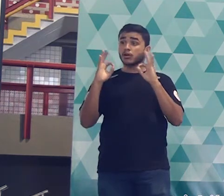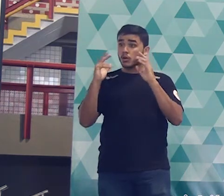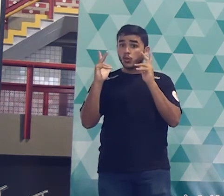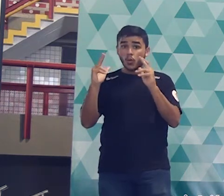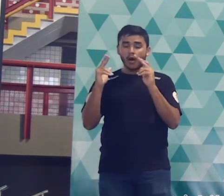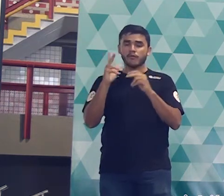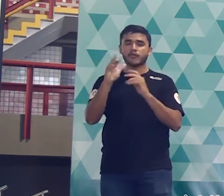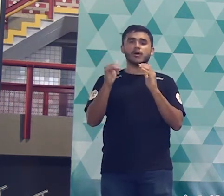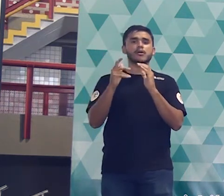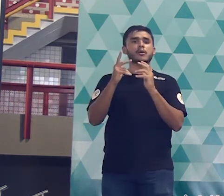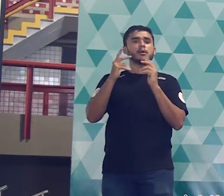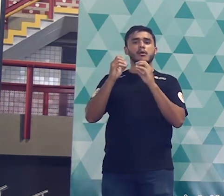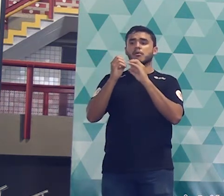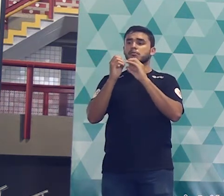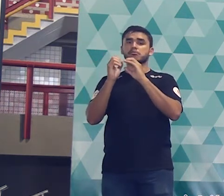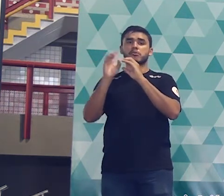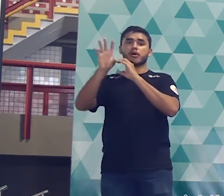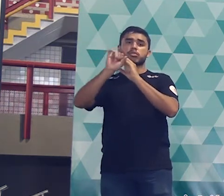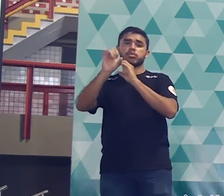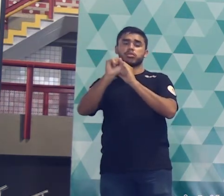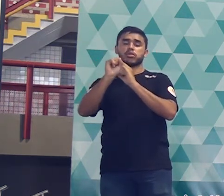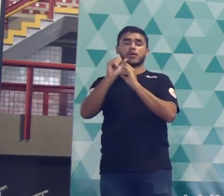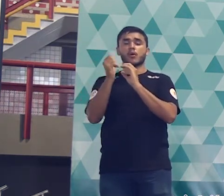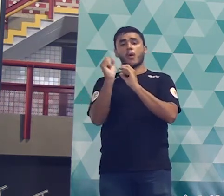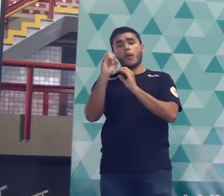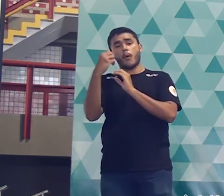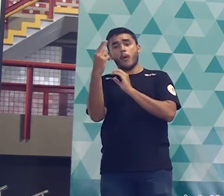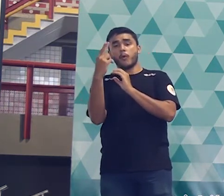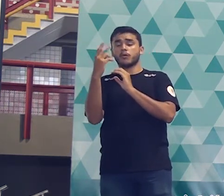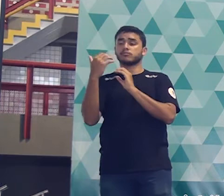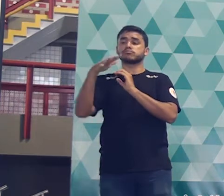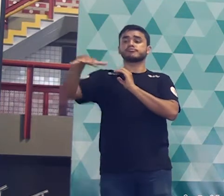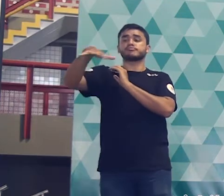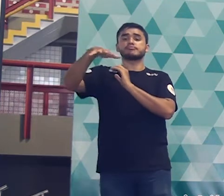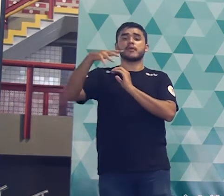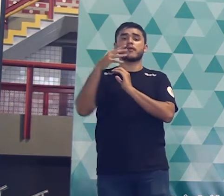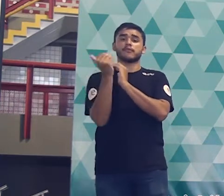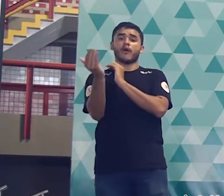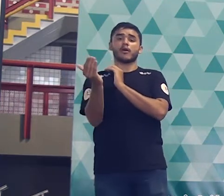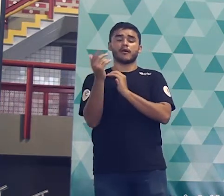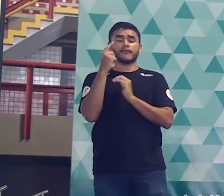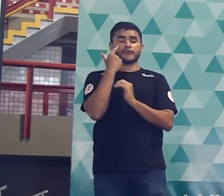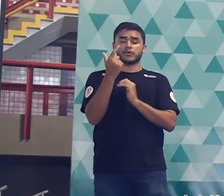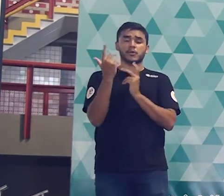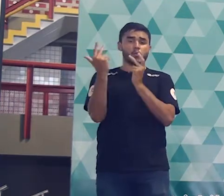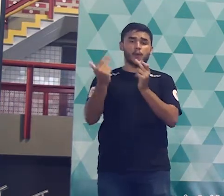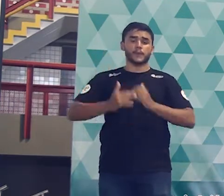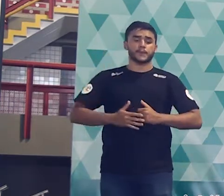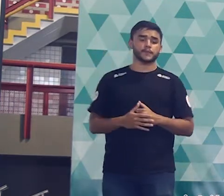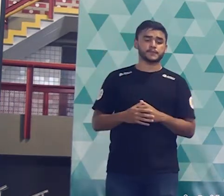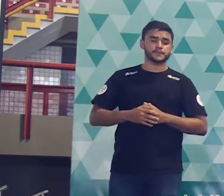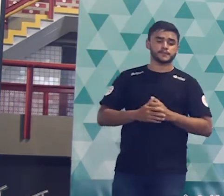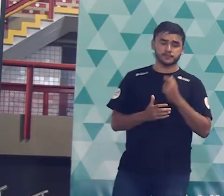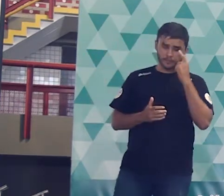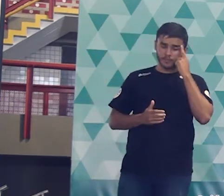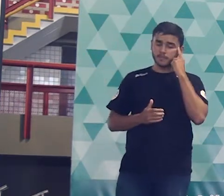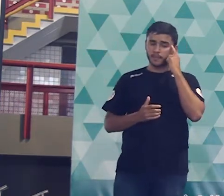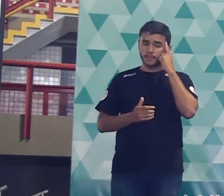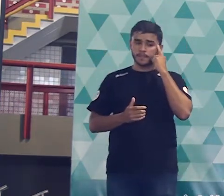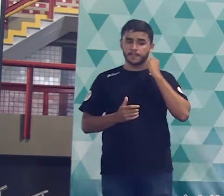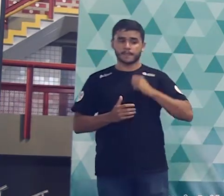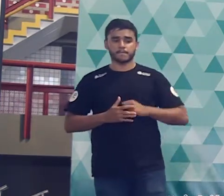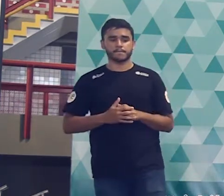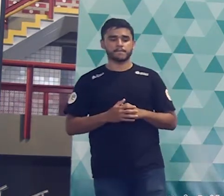absorvida continua a mesma. Tudo bem? Então daqui a pouco a gente vai aqui para outra dúvida. Ó, vamos para a próxima questão. Próxima questão.